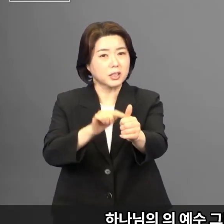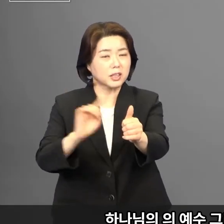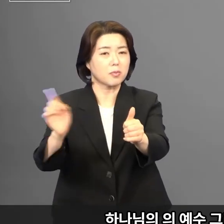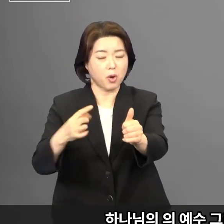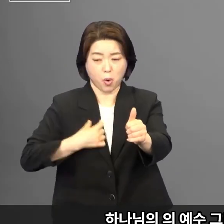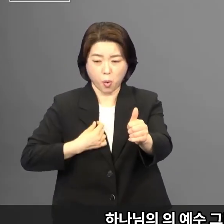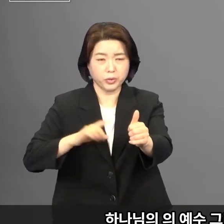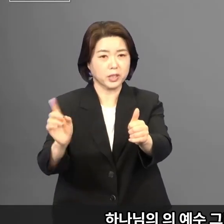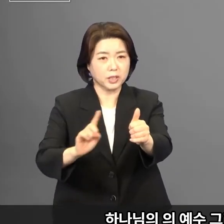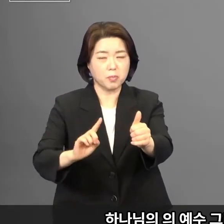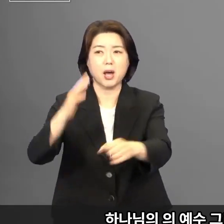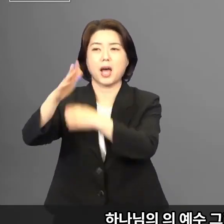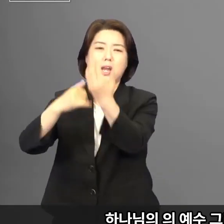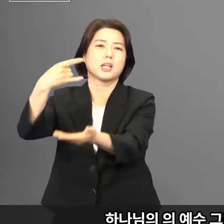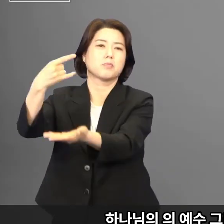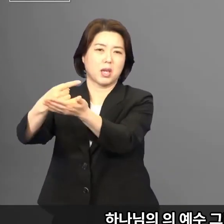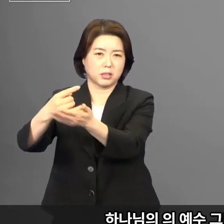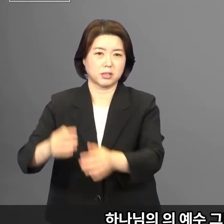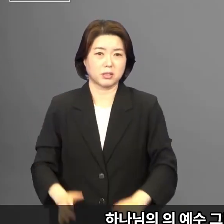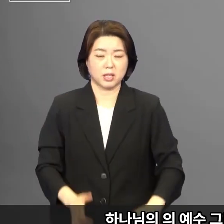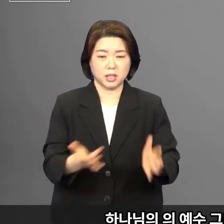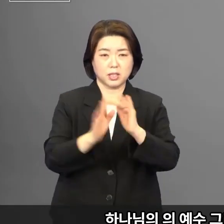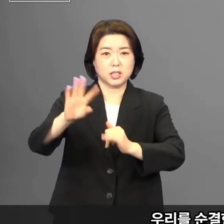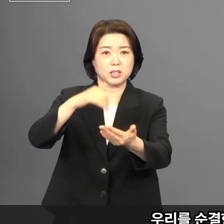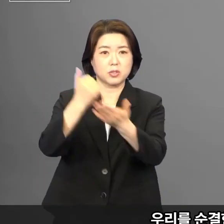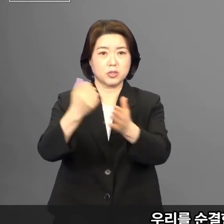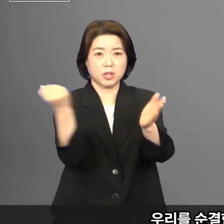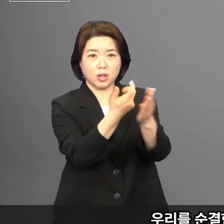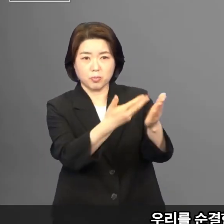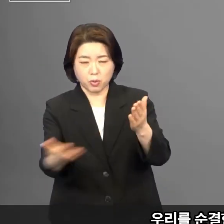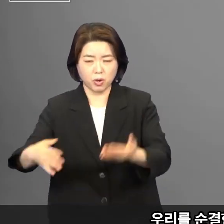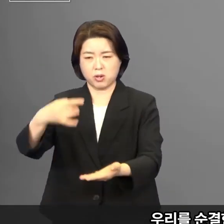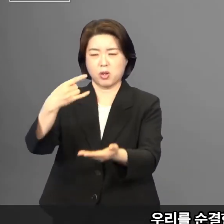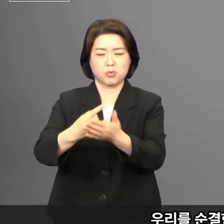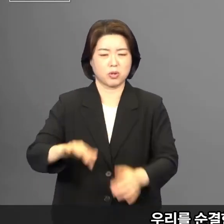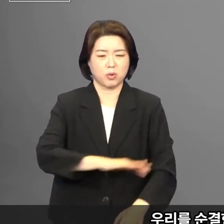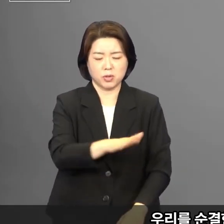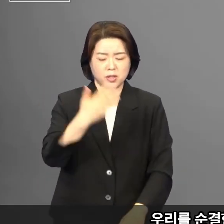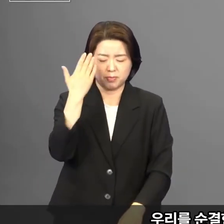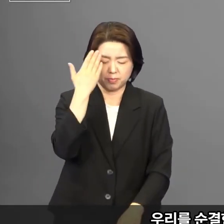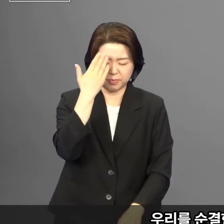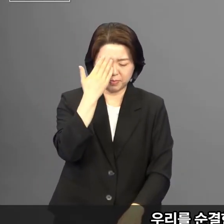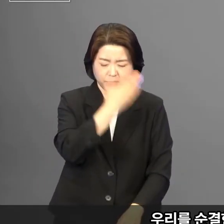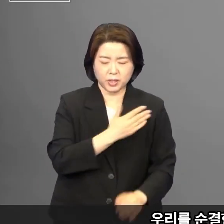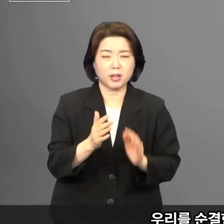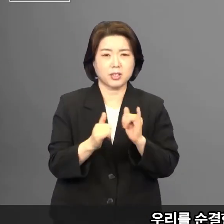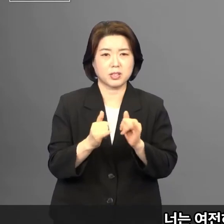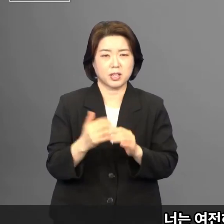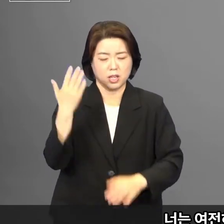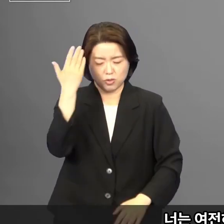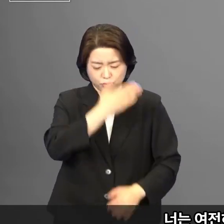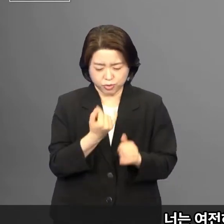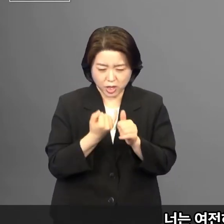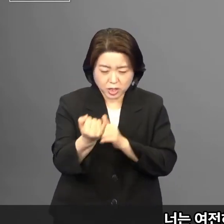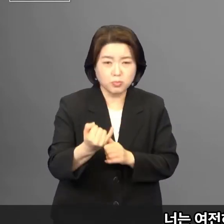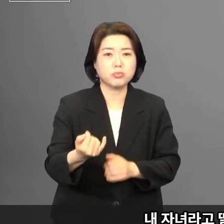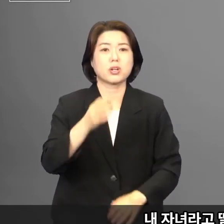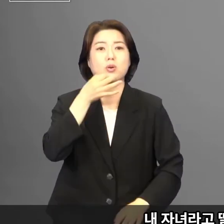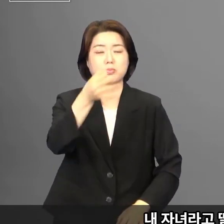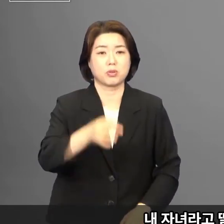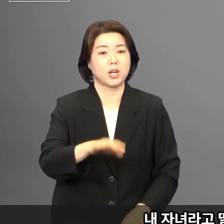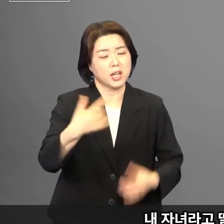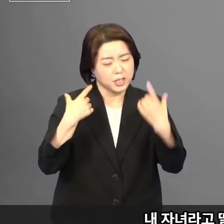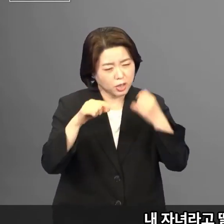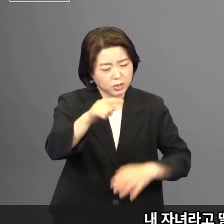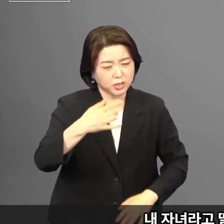하나님의 의, 예수 그리스도의 그 보혈의 의로 우리를 순결한 자라고 신분하고 너는 여전히 내 아들이라고